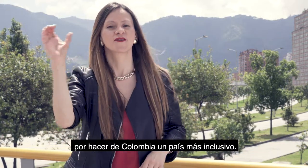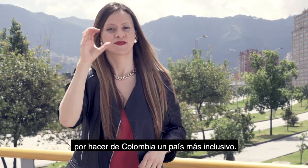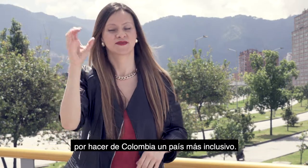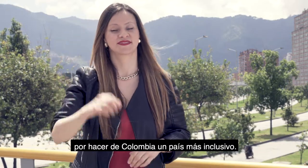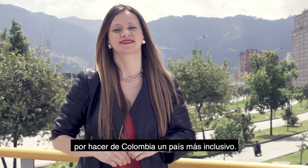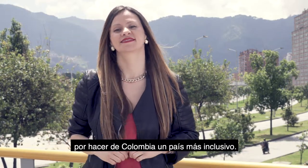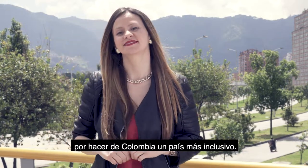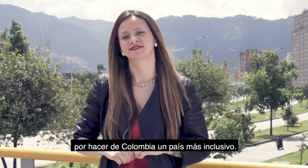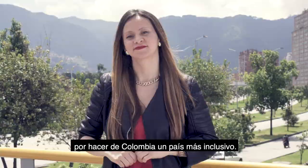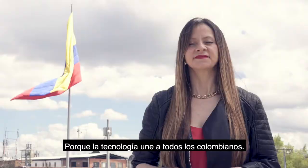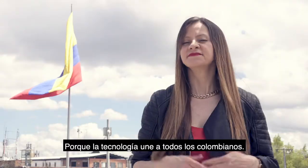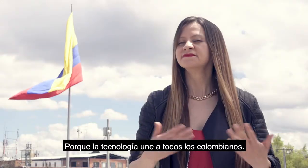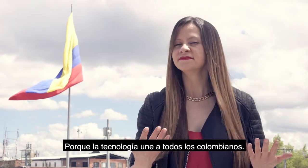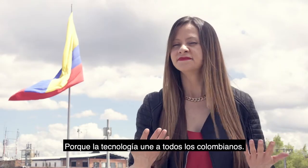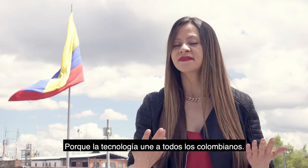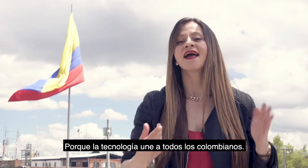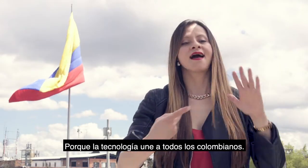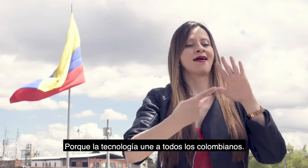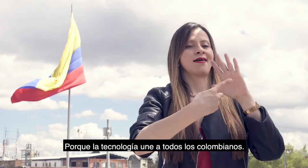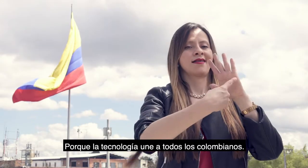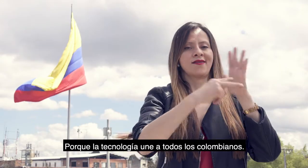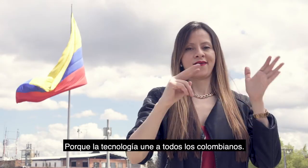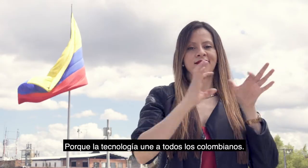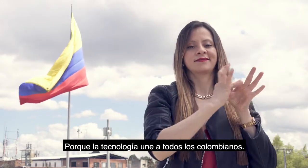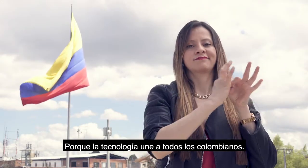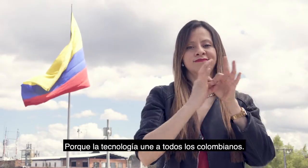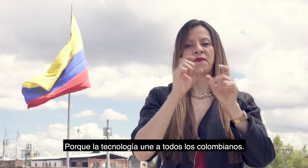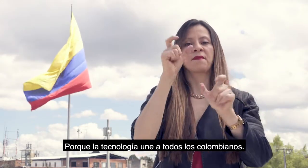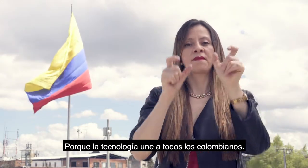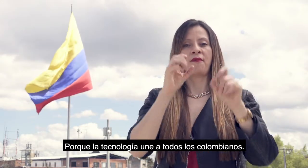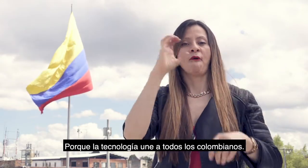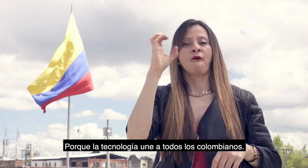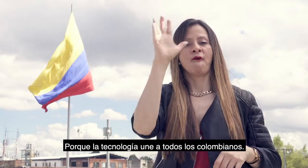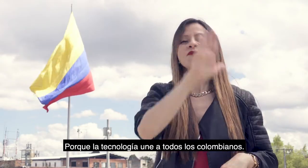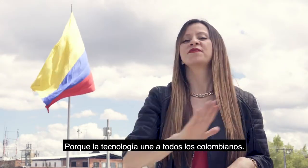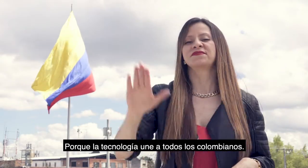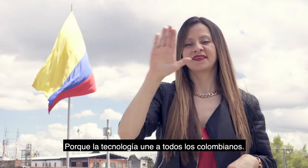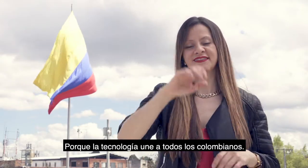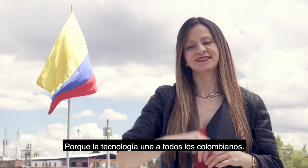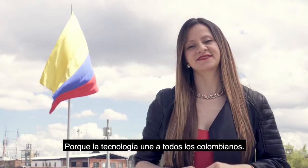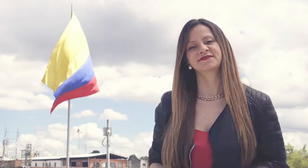más inclusivo, porque la tecnología une a todos los colombianos.